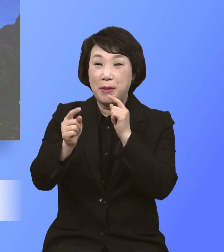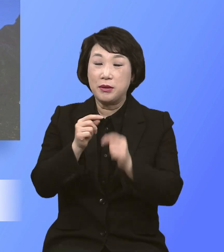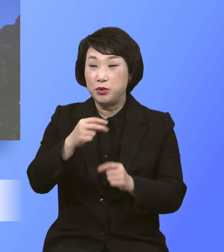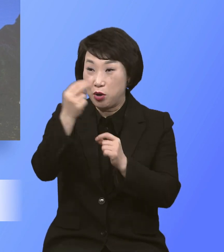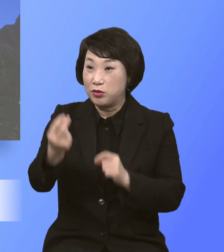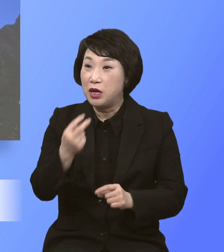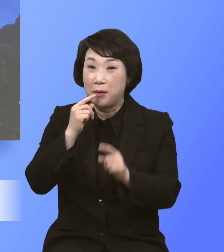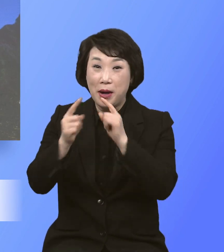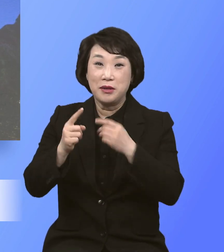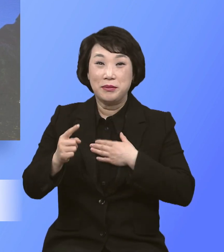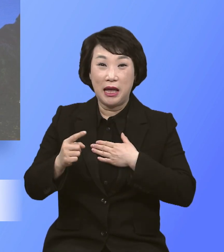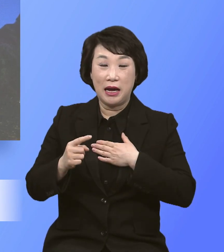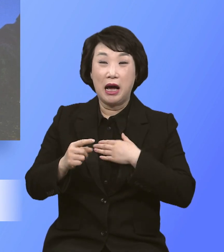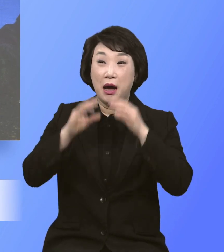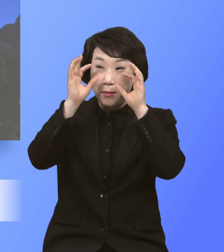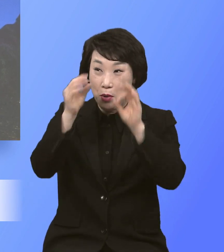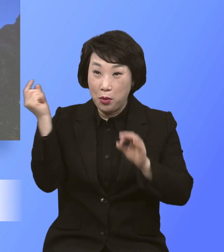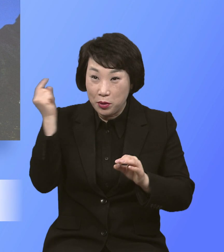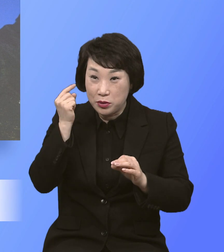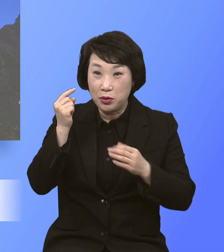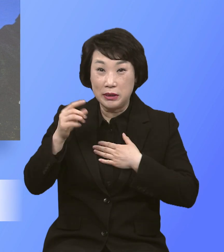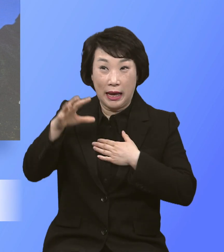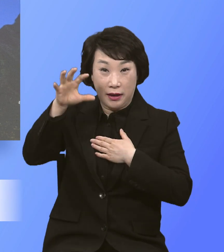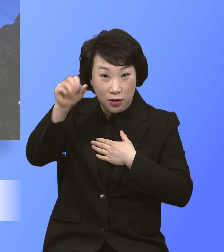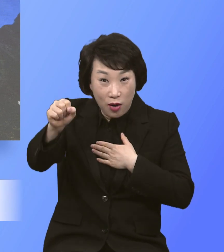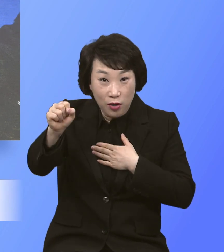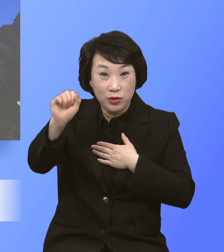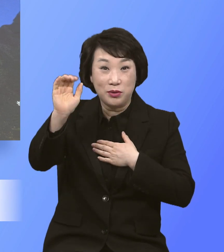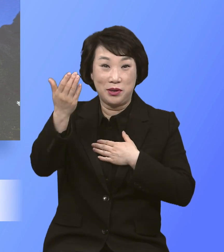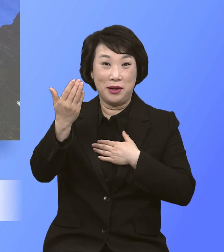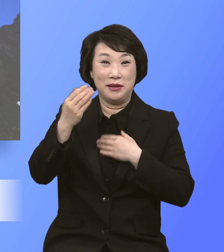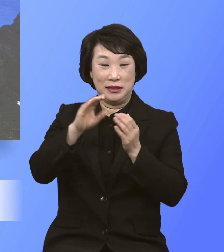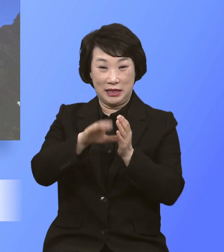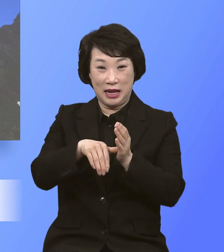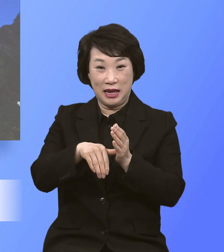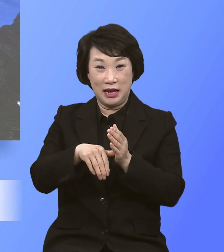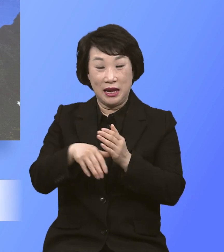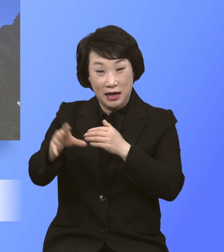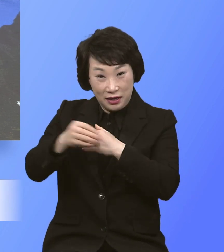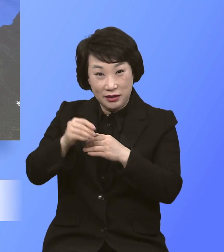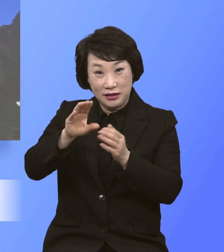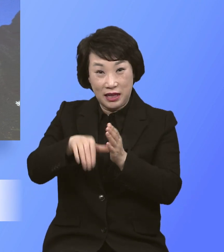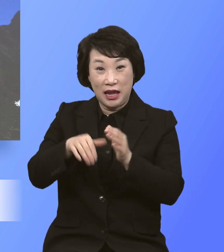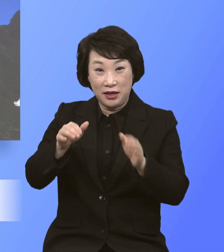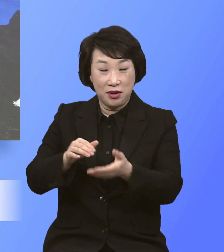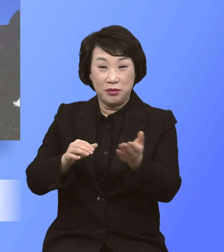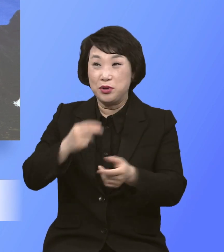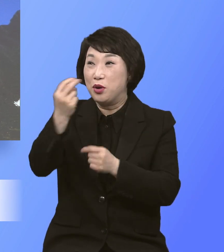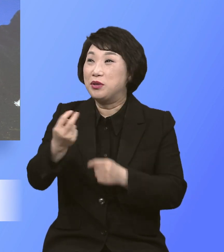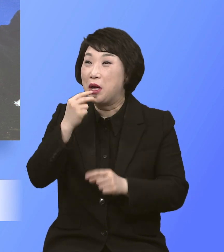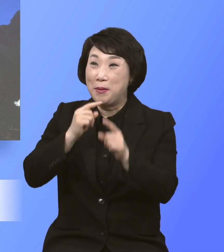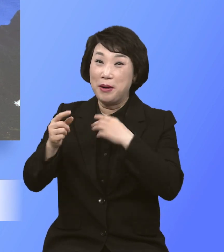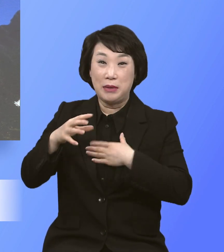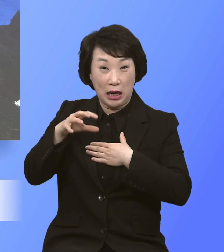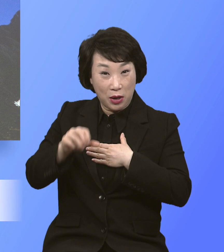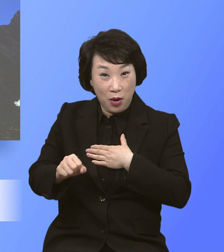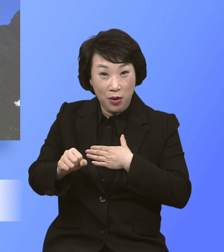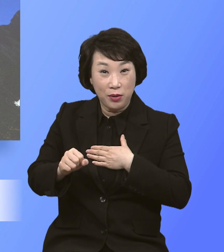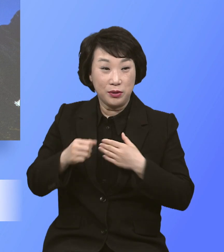영생의 말씀이 내게 들려져 내 것이 되어버릴 때 영생의 말씀이 내 것이 될